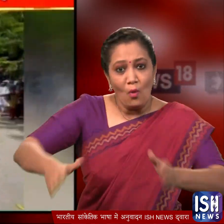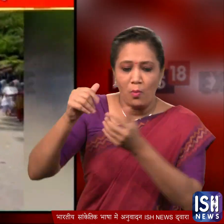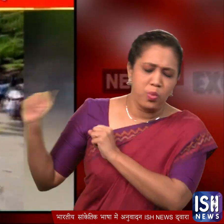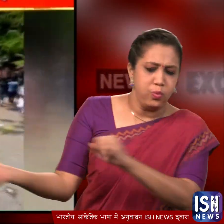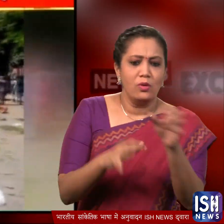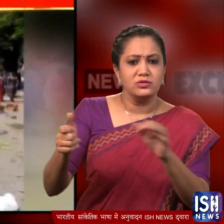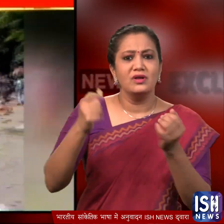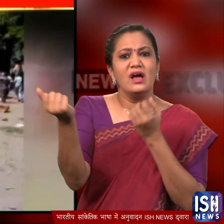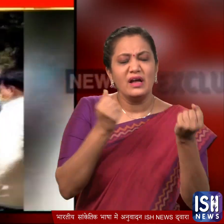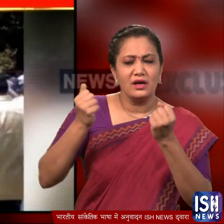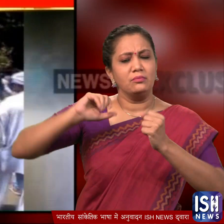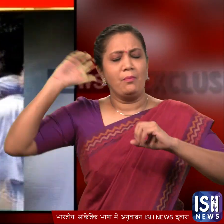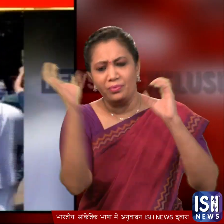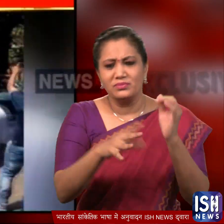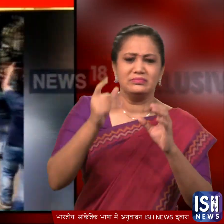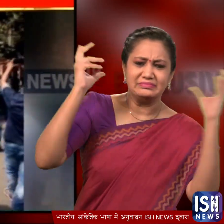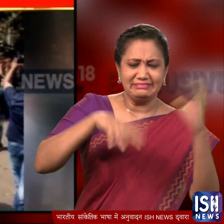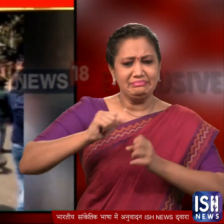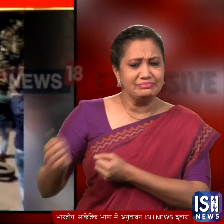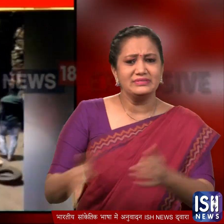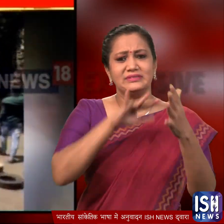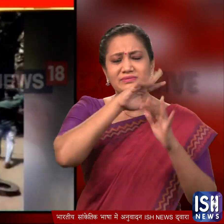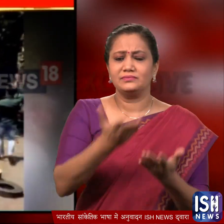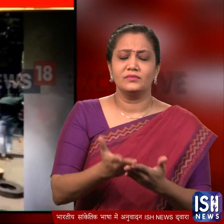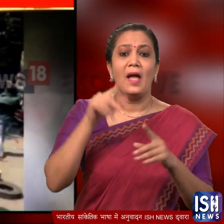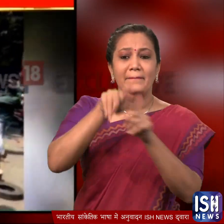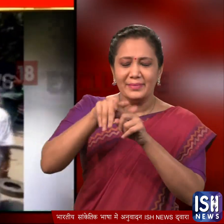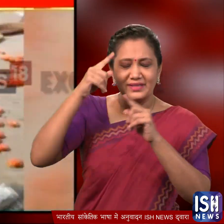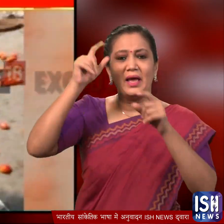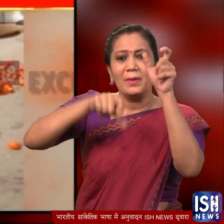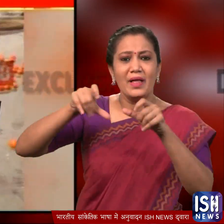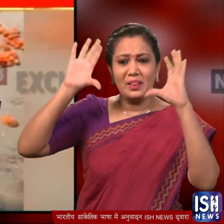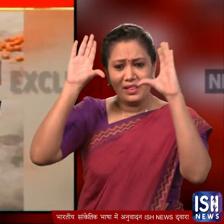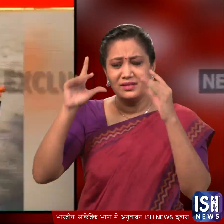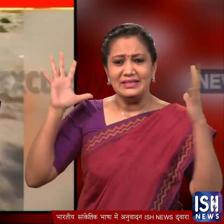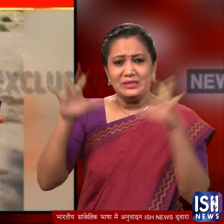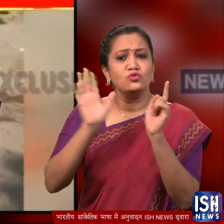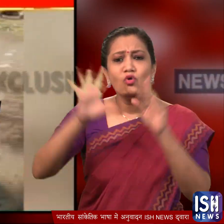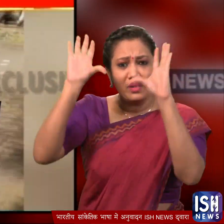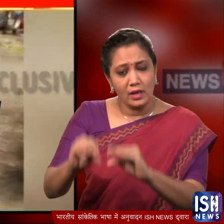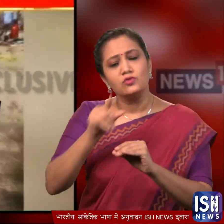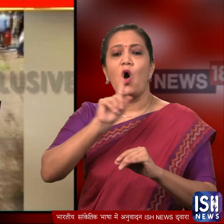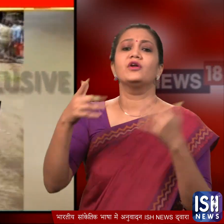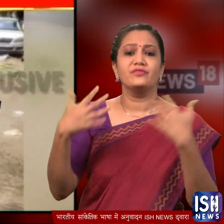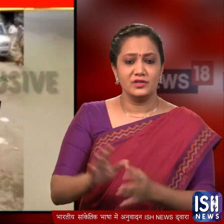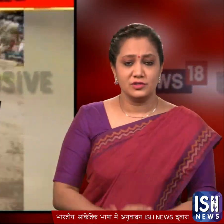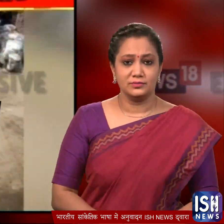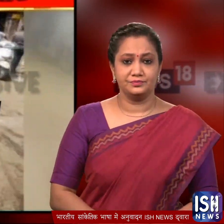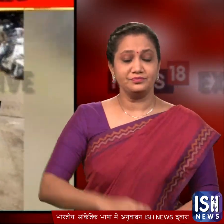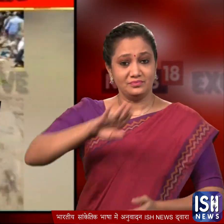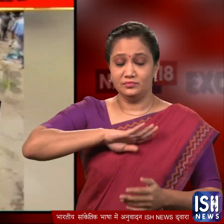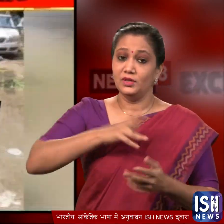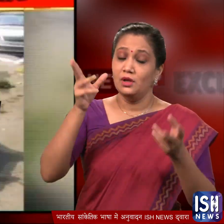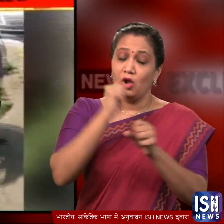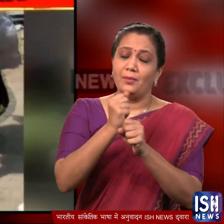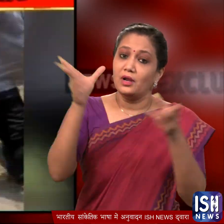दी। वहां से गुजर रही कई गाड़ियों को भी उन्होंने निशाना बनाया। बीएमसी ने भीड़ कम करने के मकसद से यह आदेश जारी किया था। वहीं महाराष्ट्र सरकार ने एक